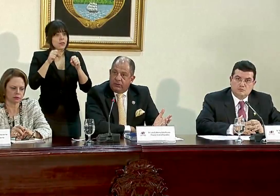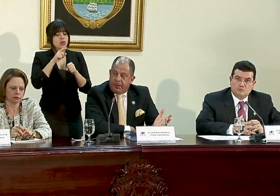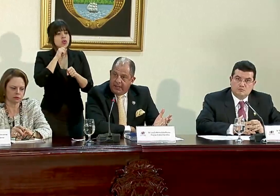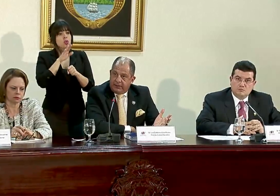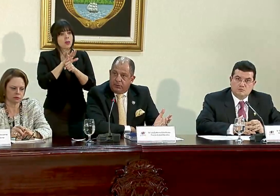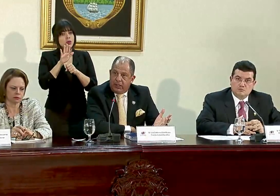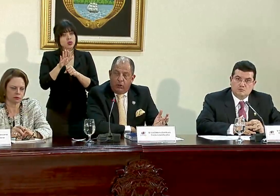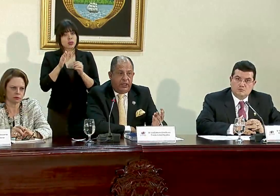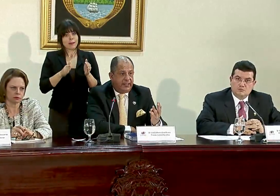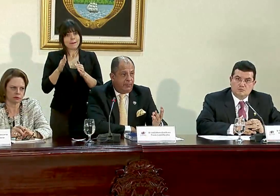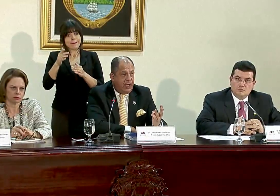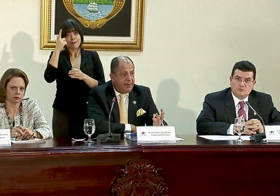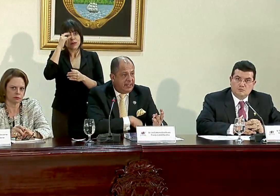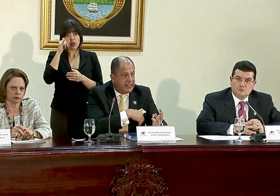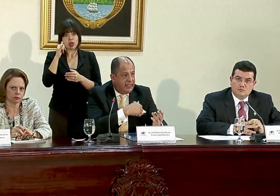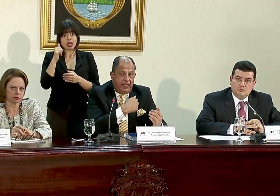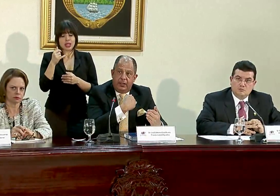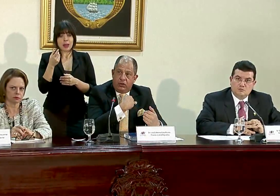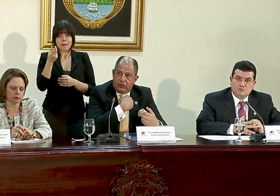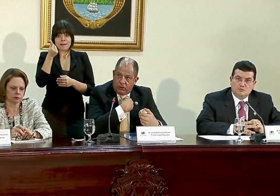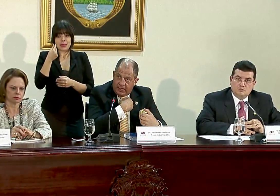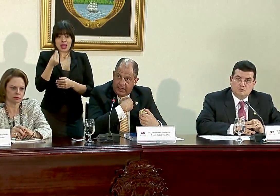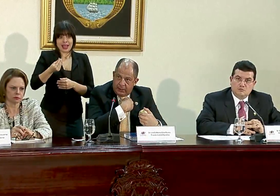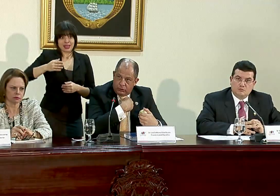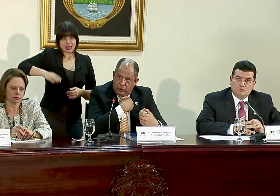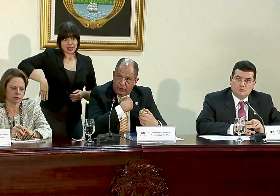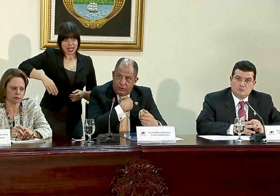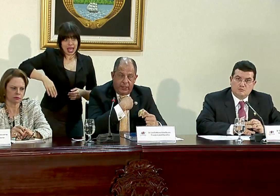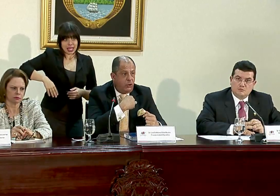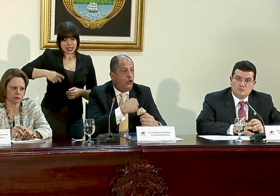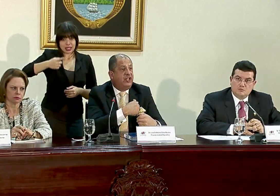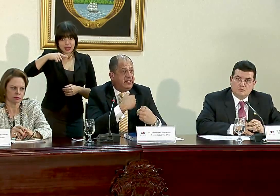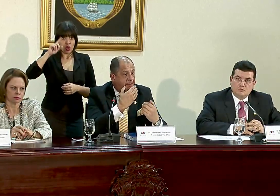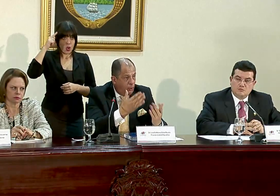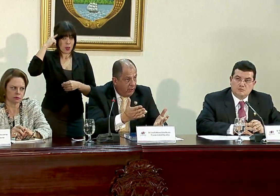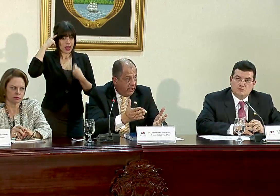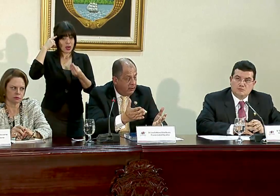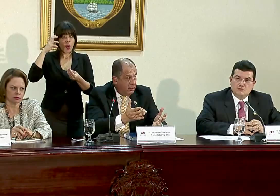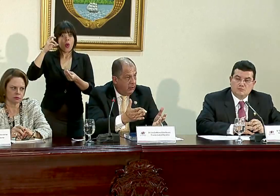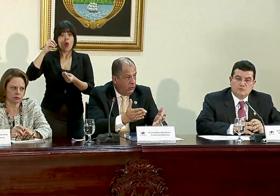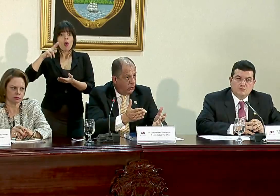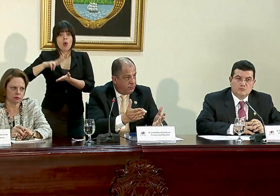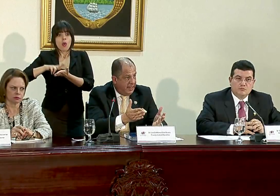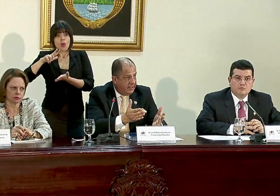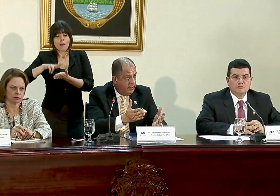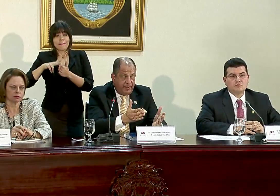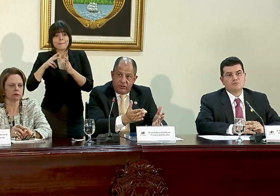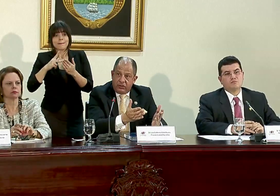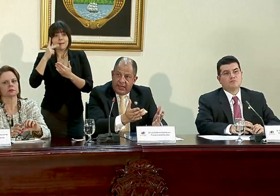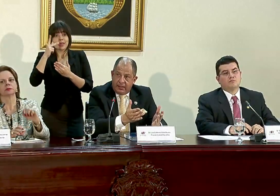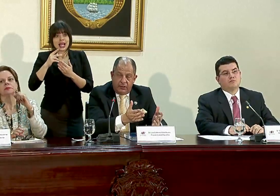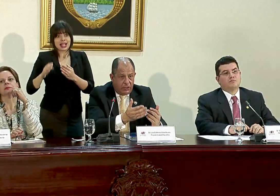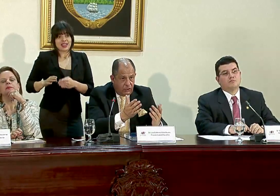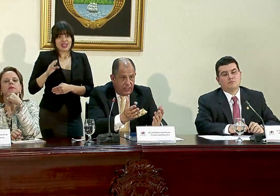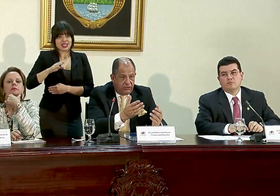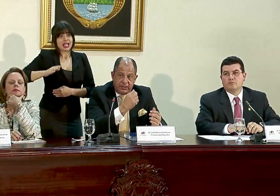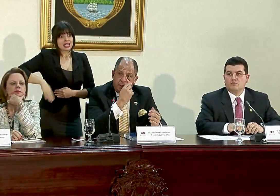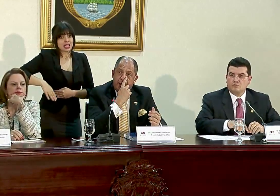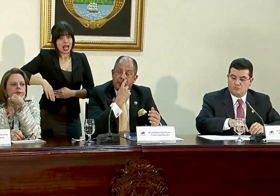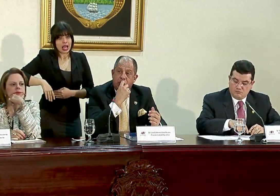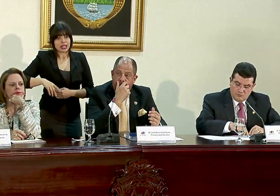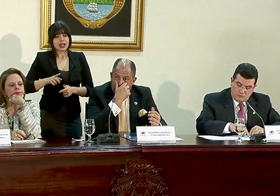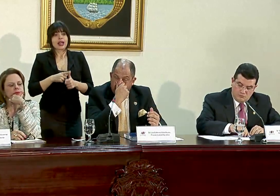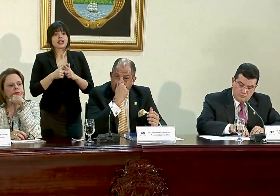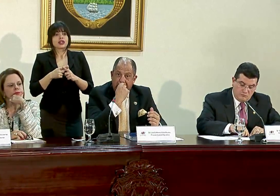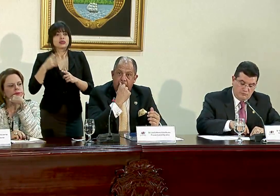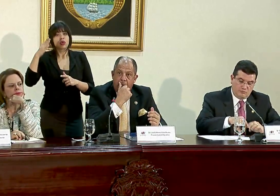cumplir con esos planes porque o les damos la plata tarde en lo que toca al gobierno o se les aprueban los planes de inversión tarde en lo que toca a otras